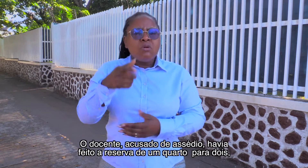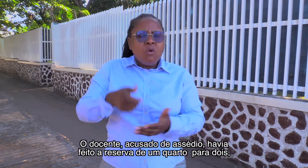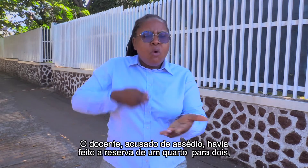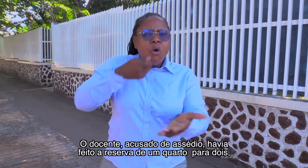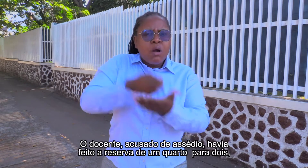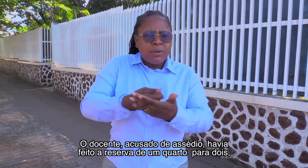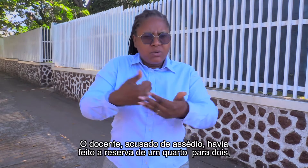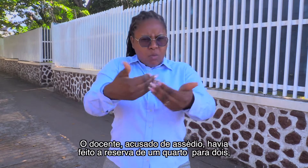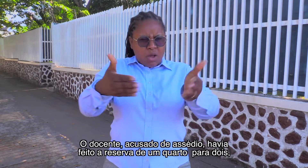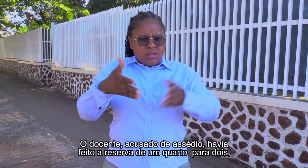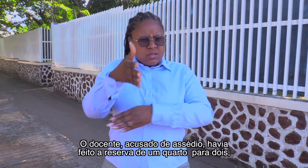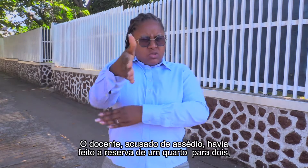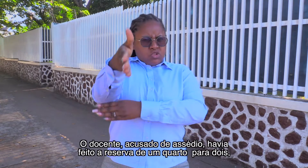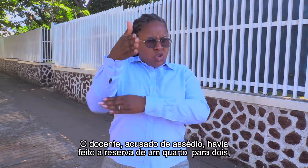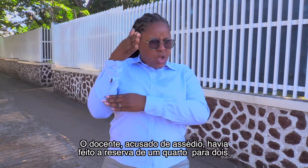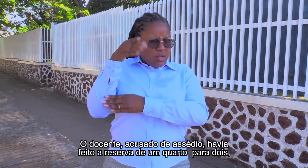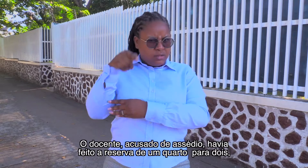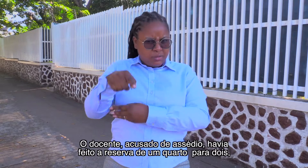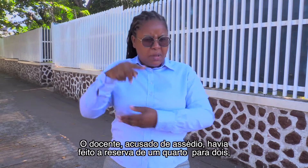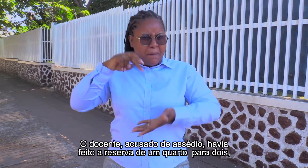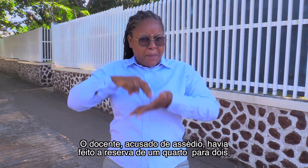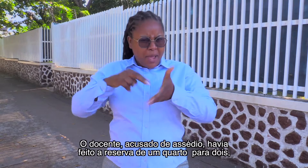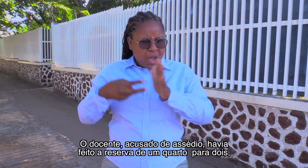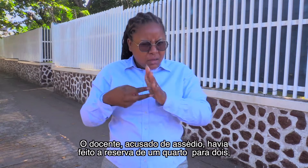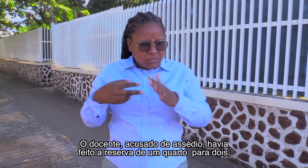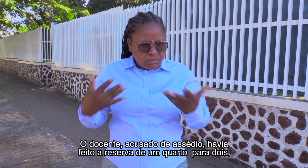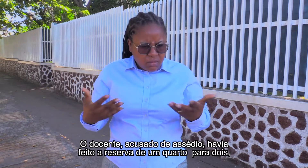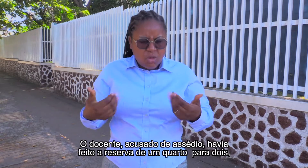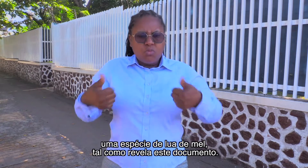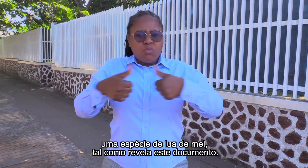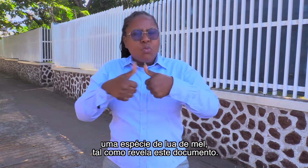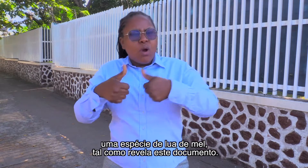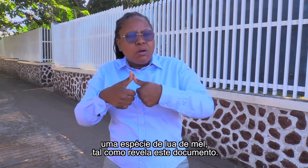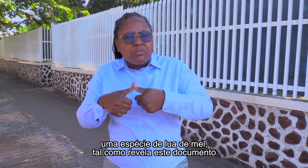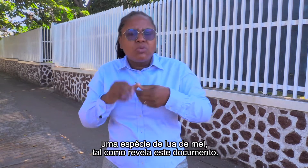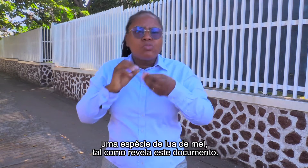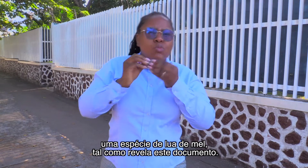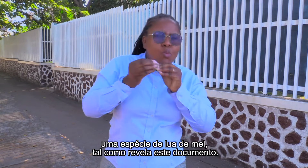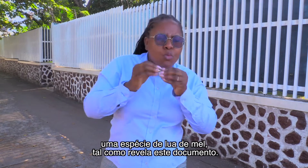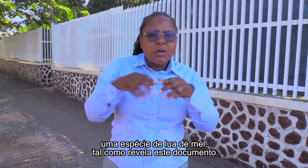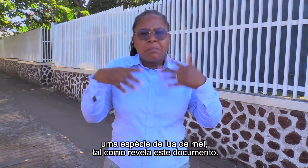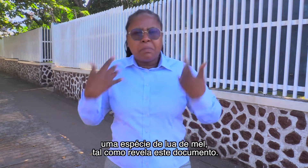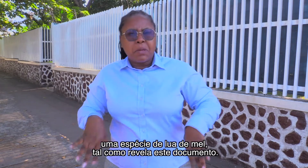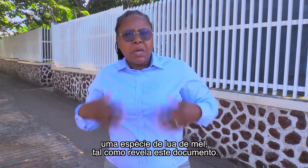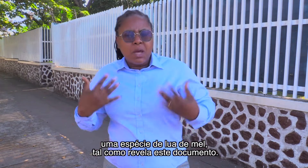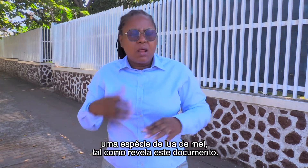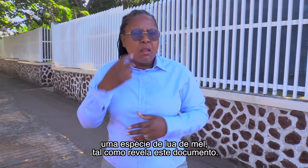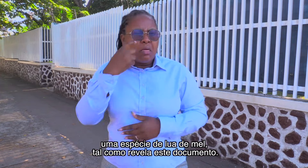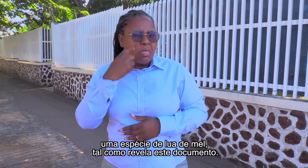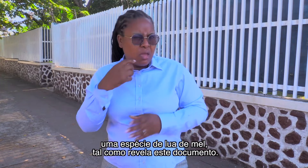de assédio, havia feito a reserva de um quarto para 2, uma espécie de lua de mel, tal como revela